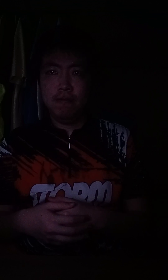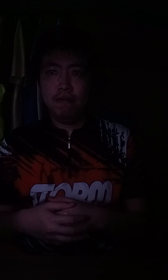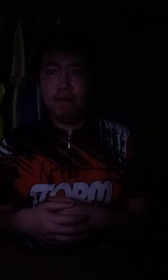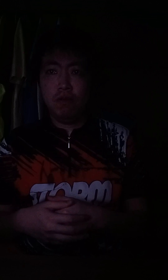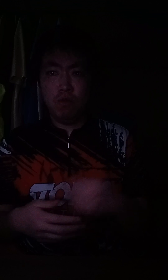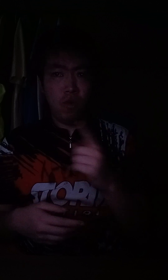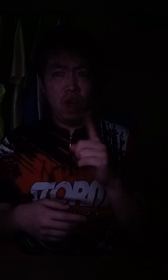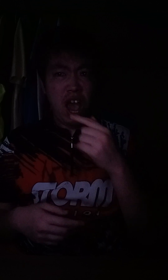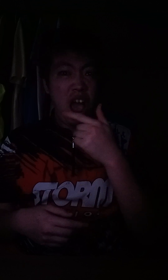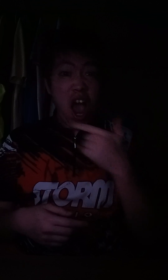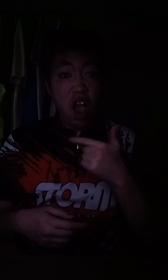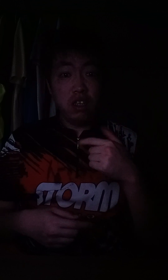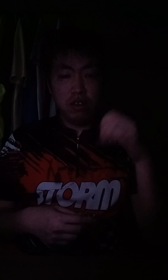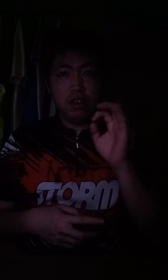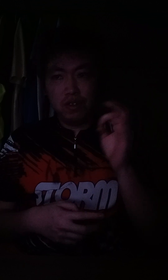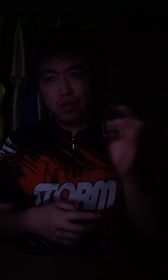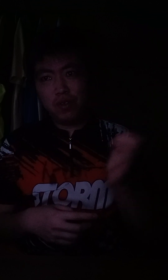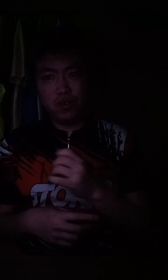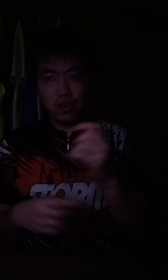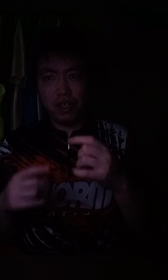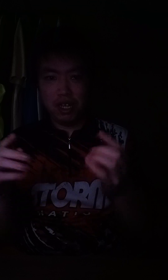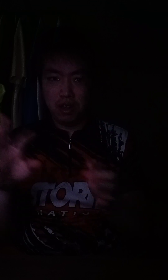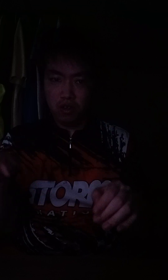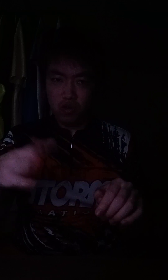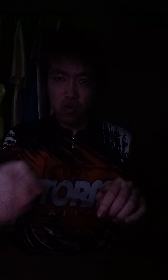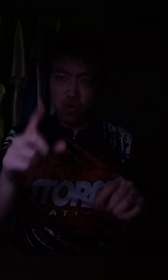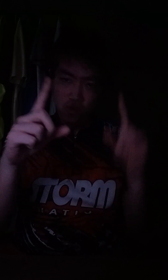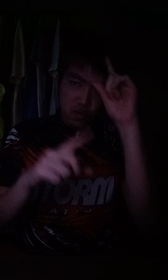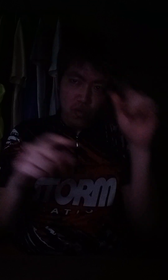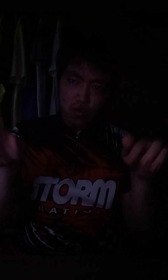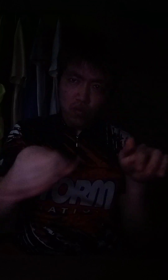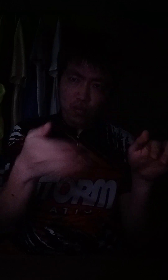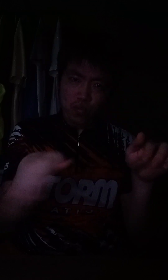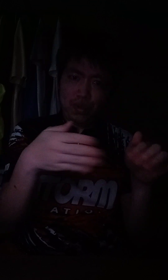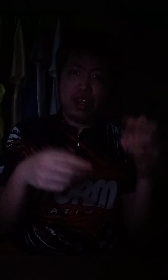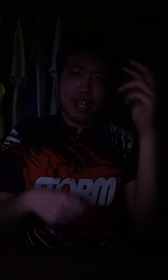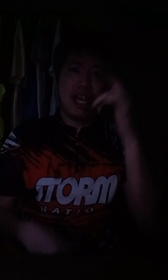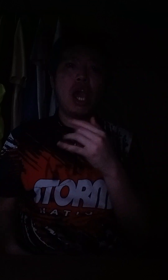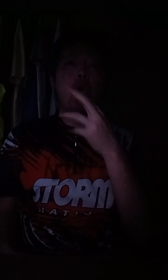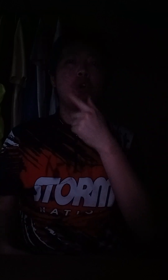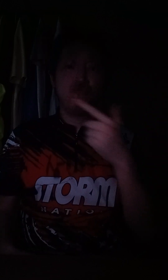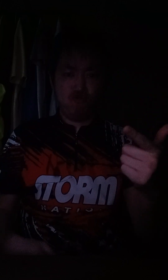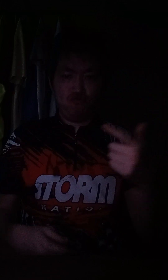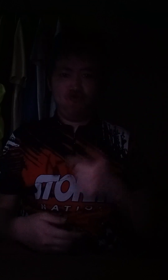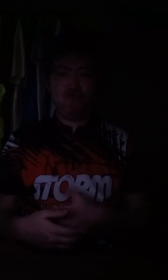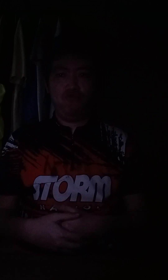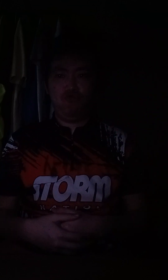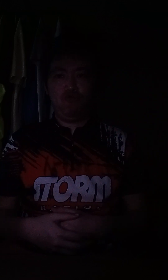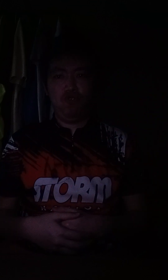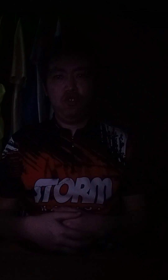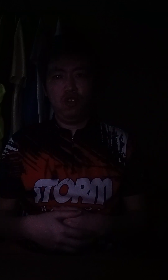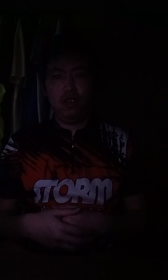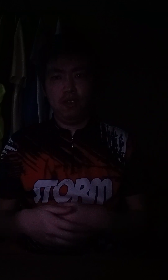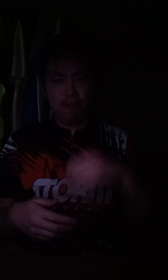뭐라도 하고 싶었던 건지 직접 달걀 프라이를 하겠다고 나서는 현수. 깨봐요.